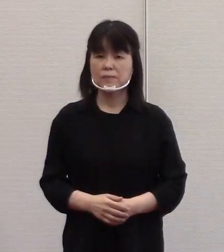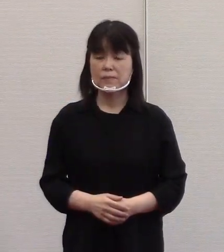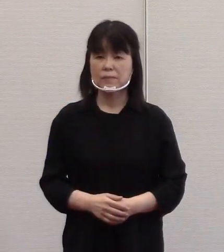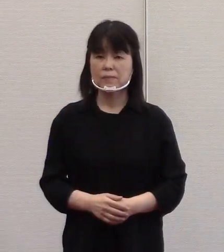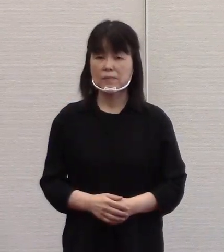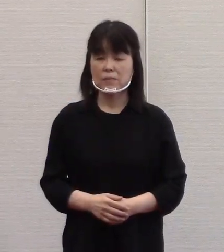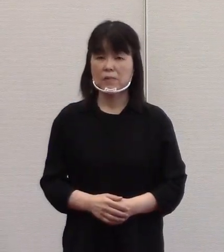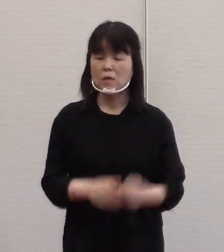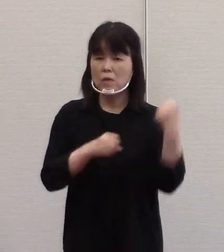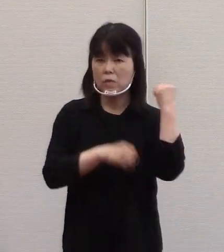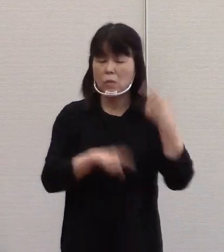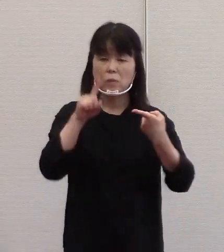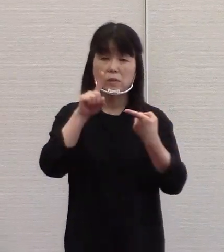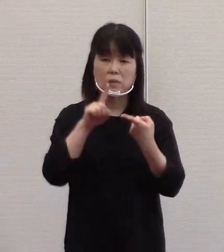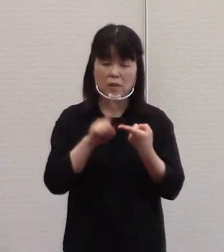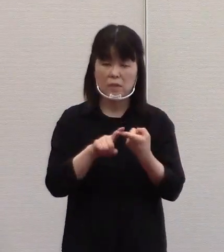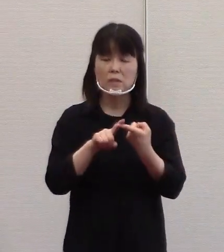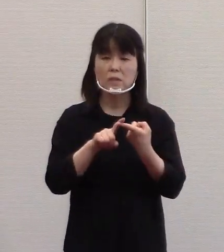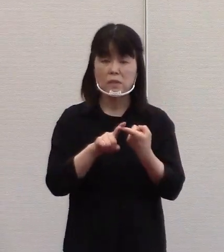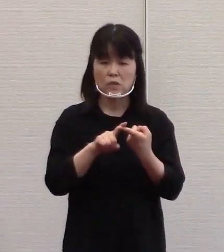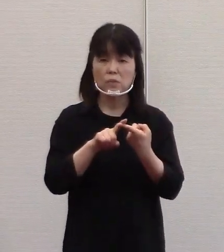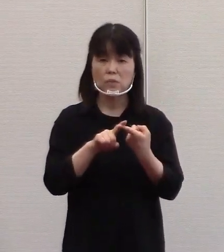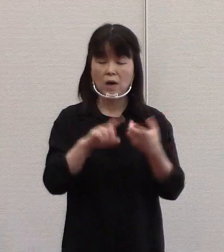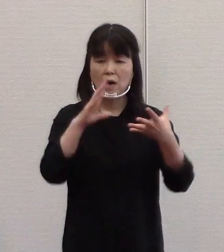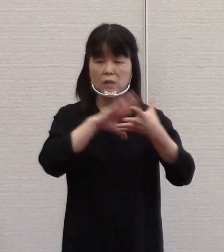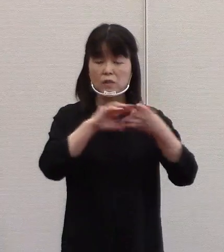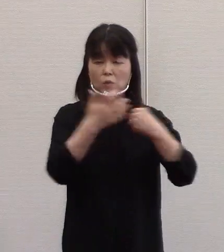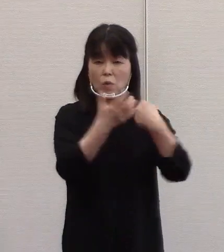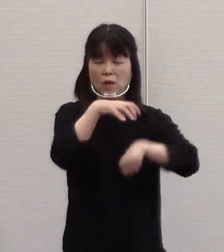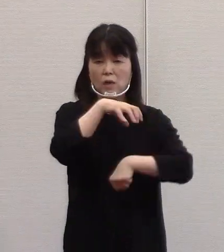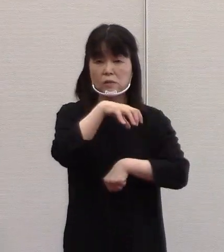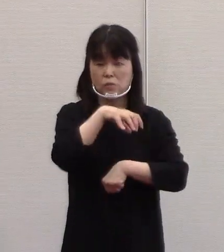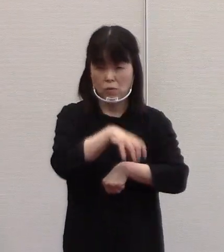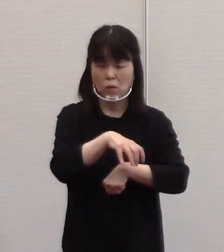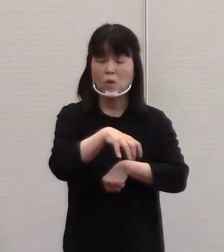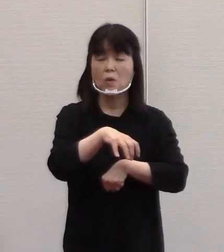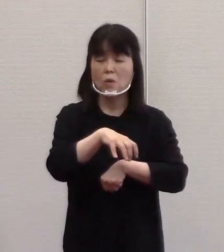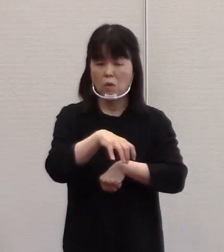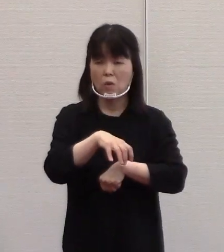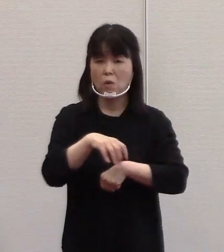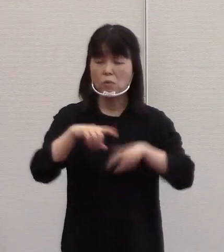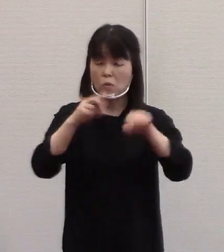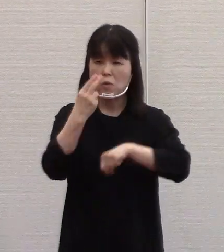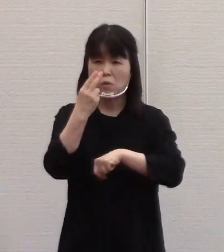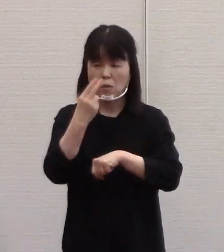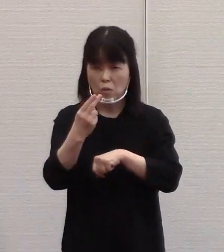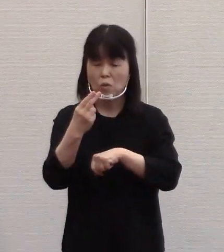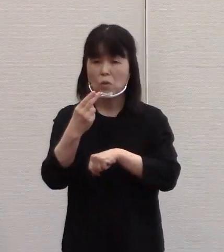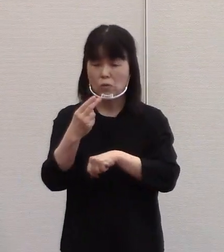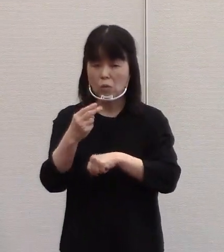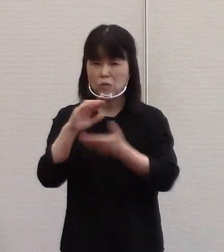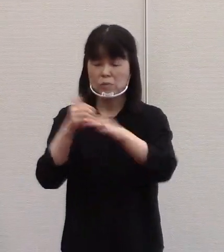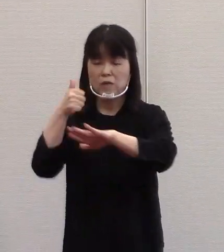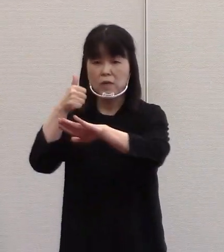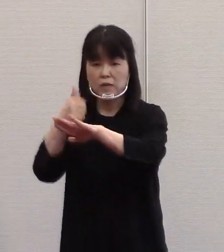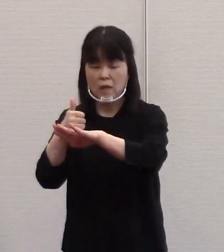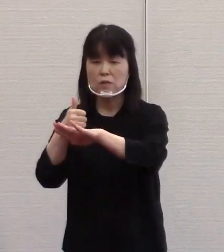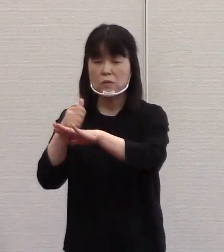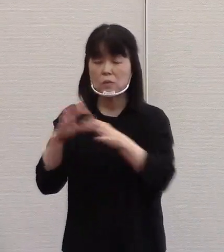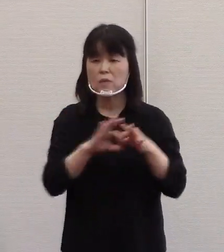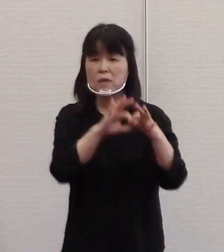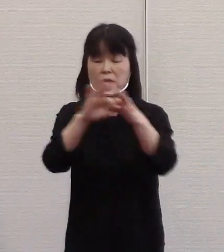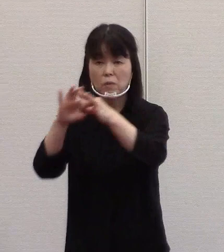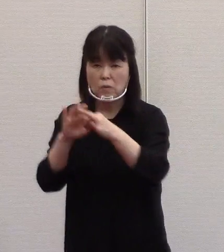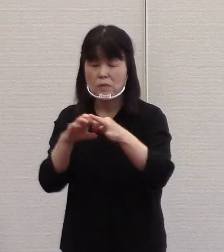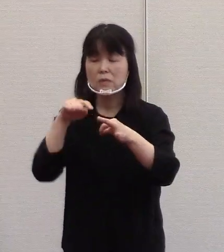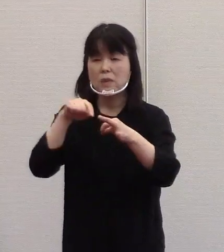出雲保健所そして、との連携、県との連携をしっかりとしながらですね、情報共有をし